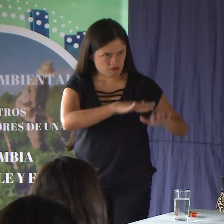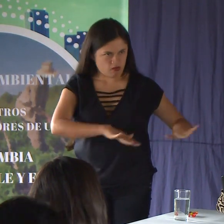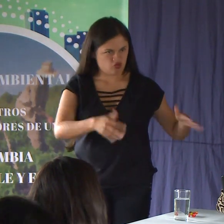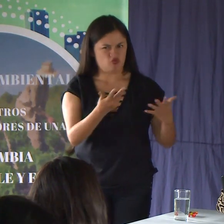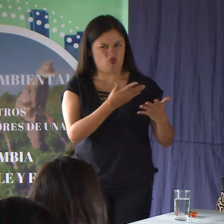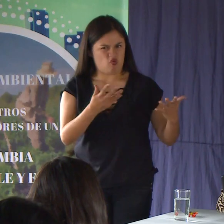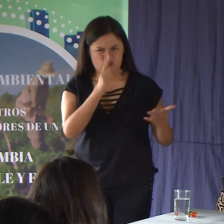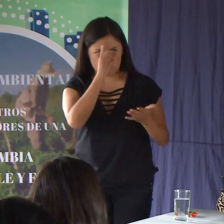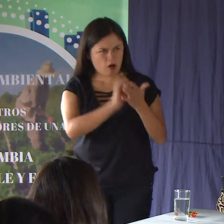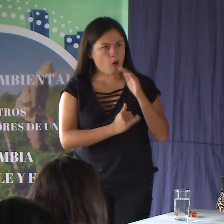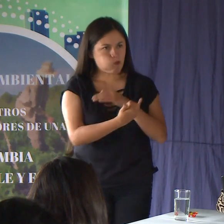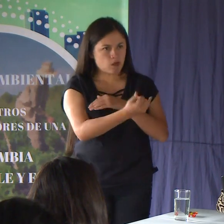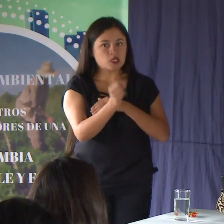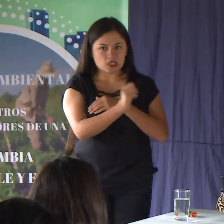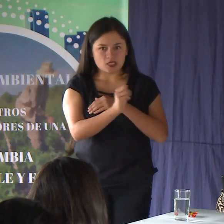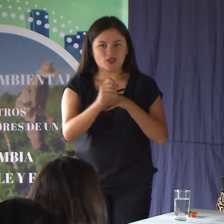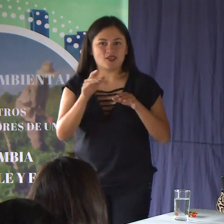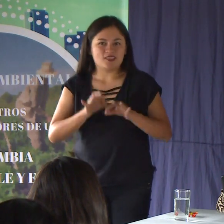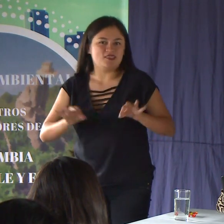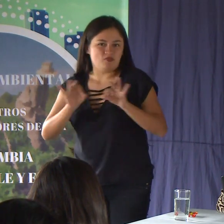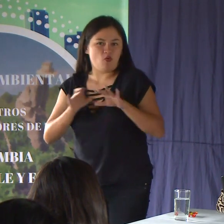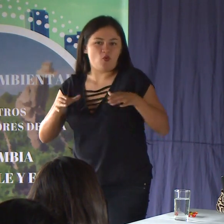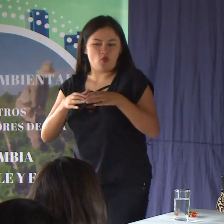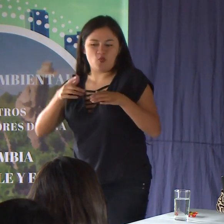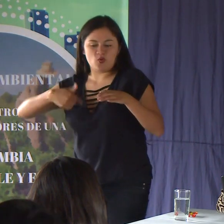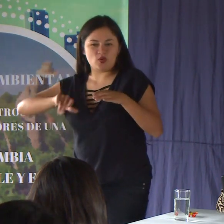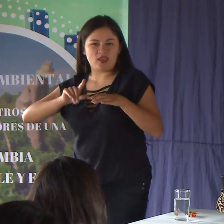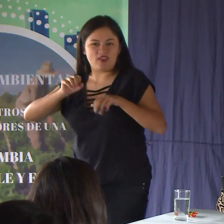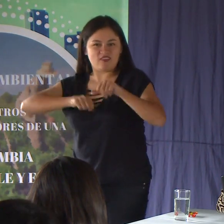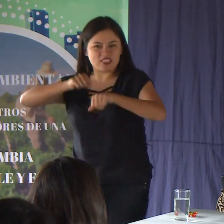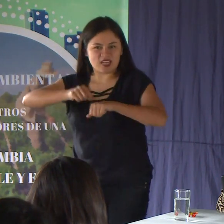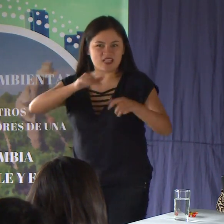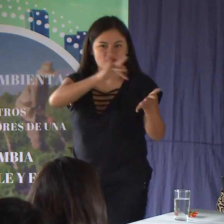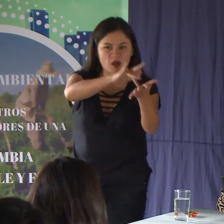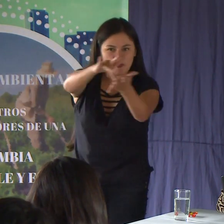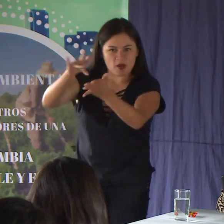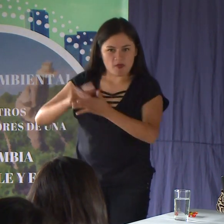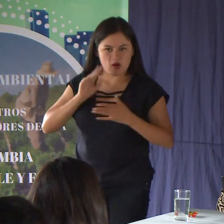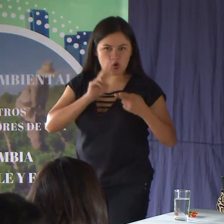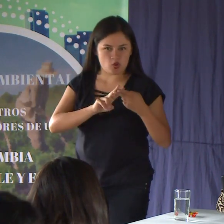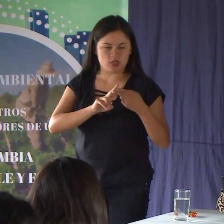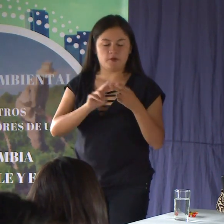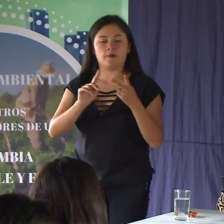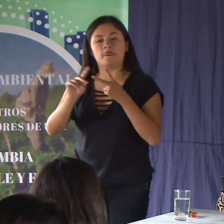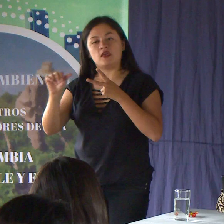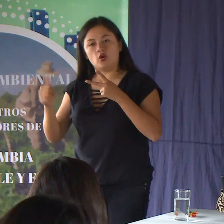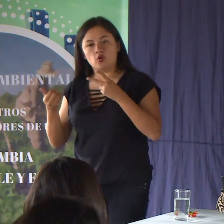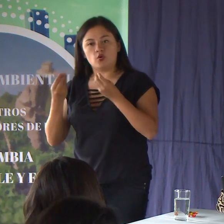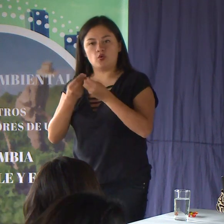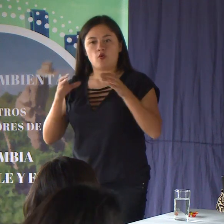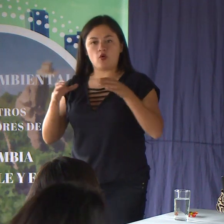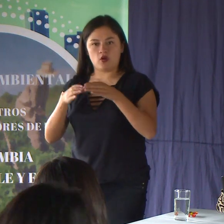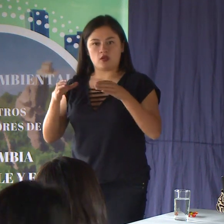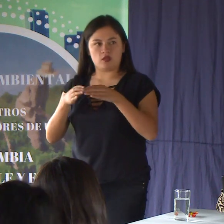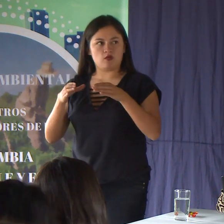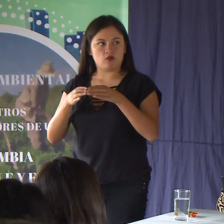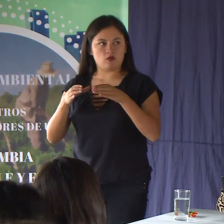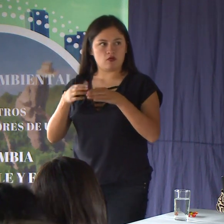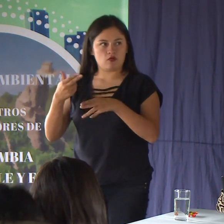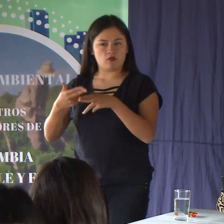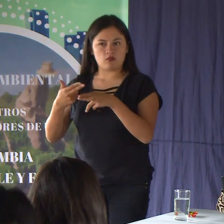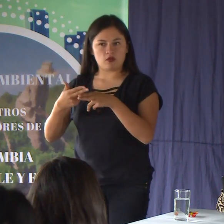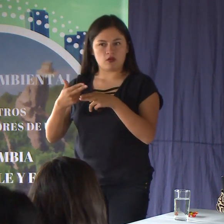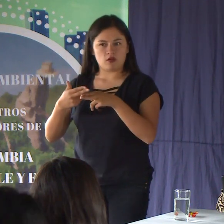otra experiencia que es desde el colectivo Cuerpo Consciente de la Acción Colombiana de Objetores y